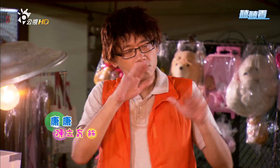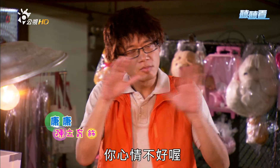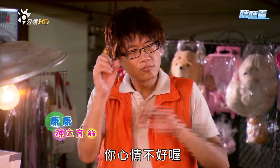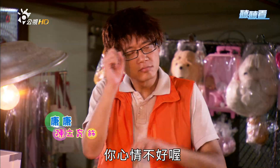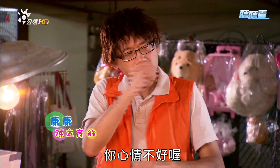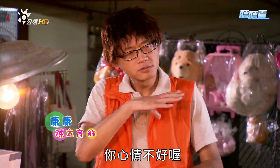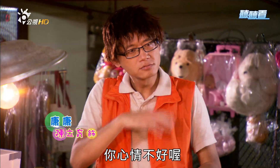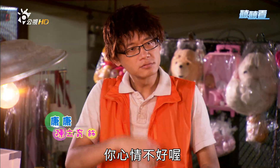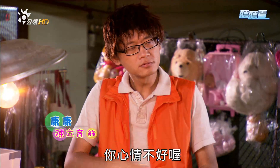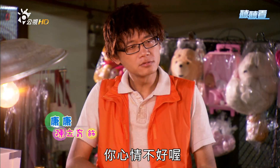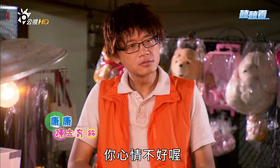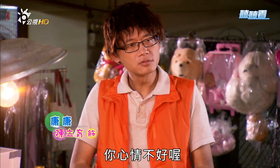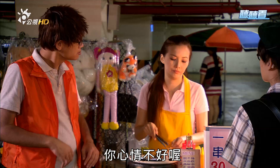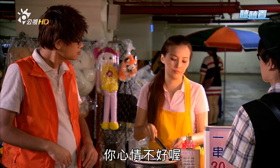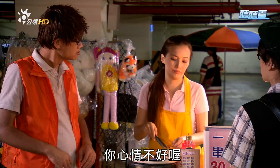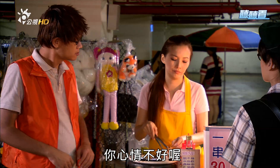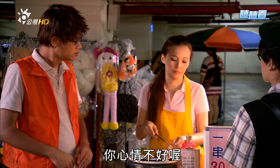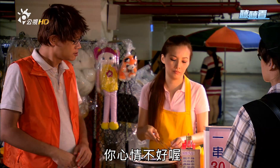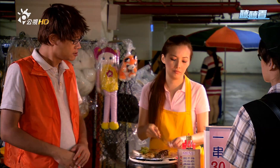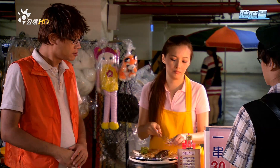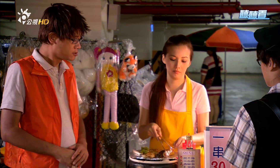你心情不好、